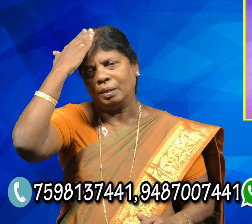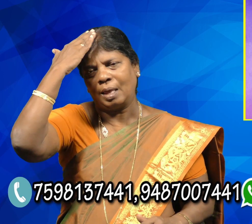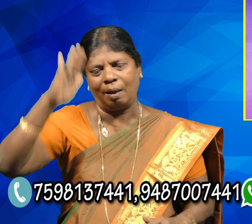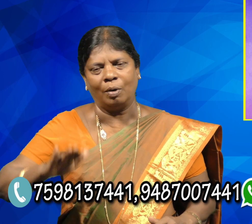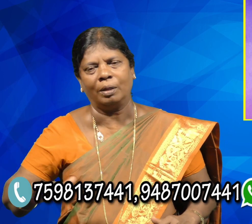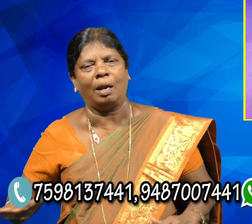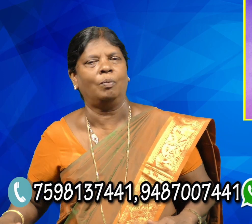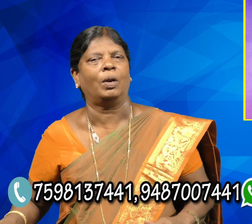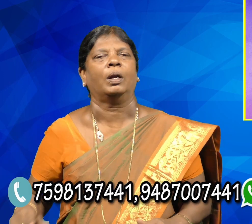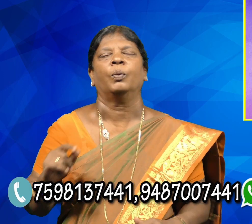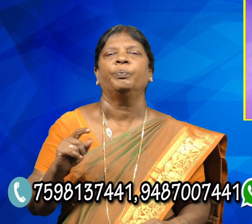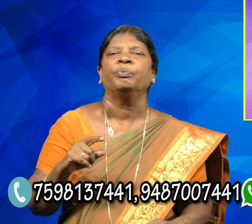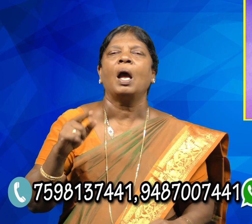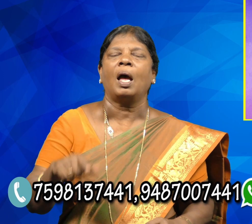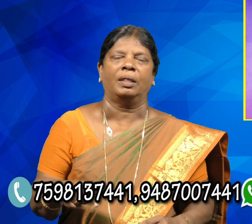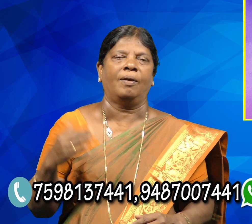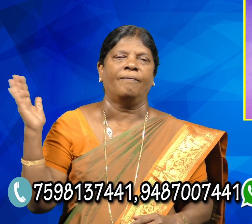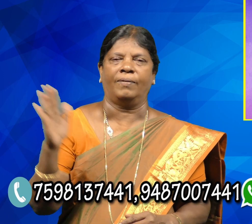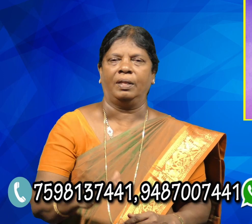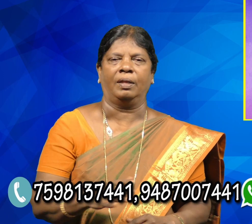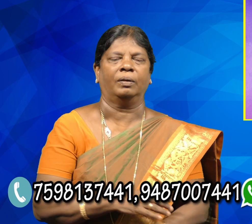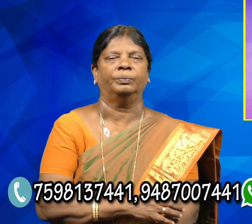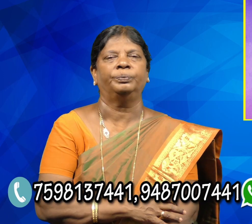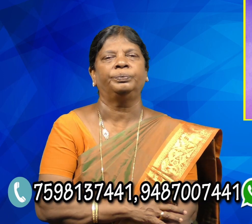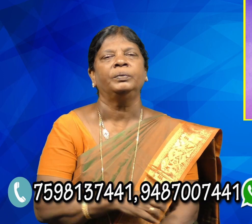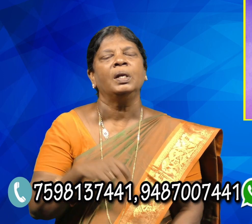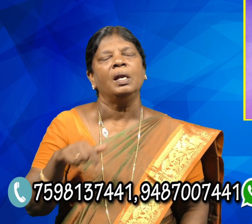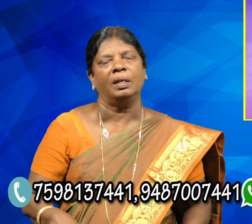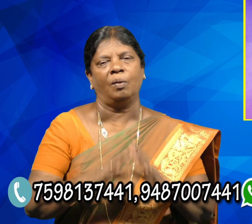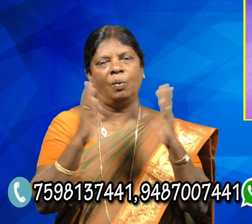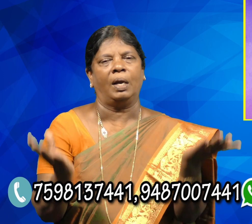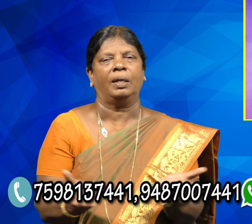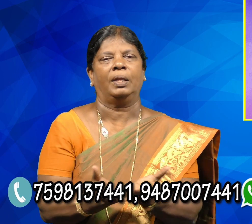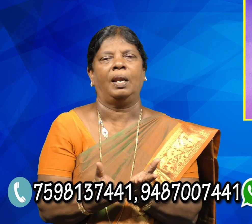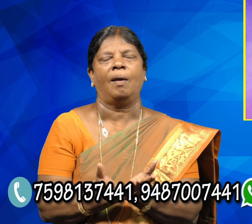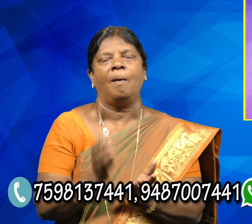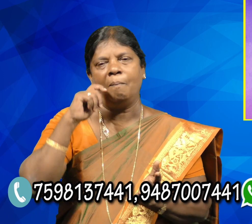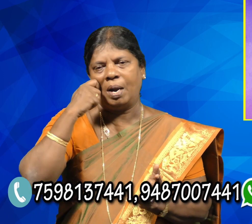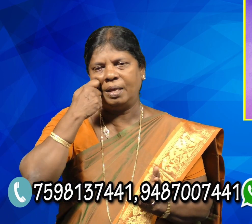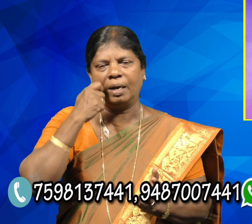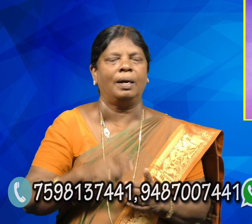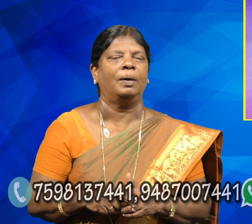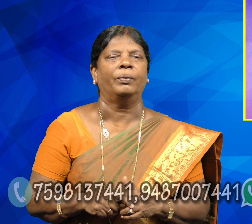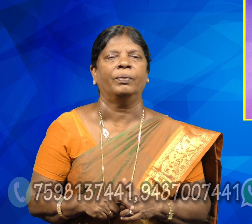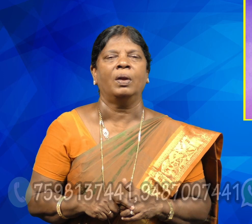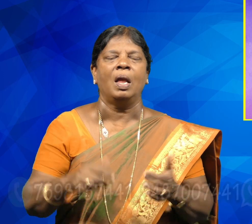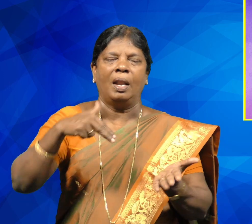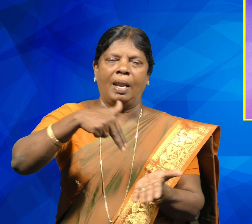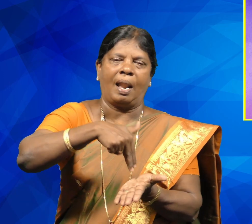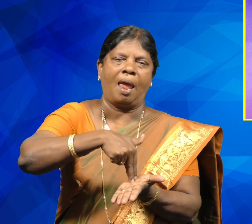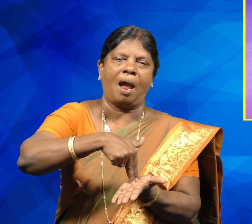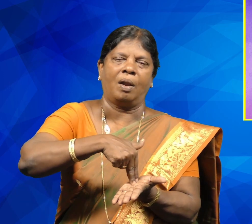உள்ளவர்களுக்கும் தலைமுறைகளுக்கும் அந்த விபத்தின் தாக்கம் வந்தது. அதுதான் இன்றைக்கு உலகத்தில்